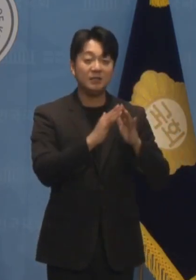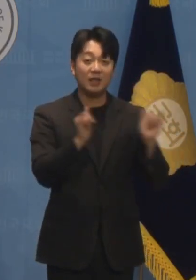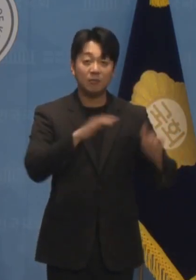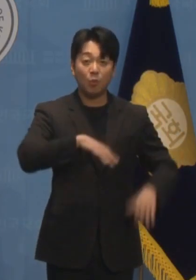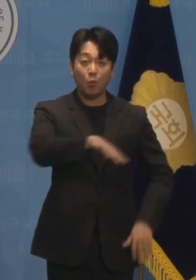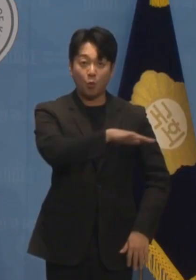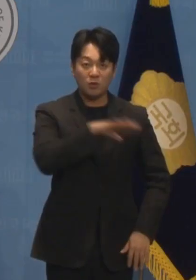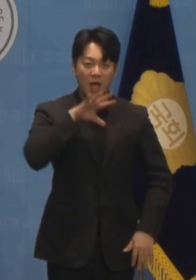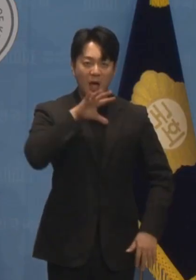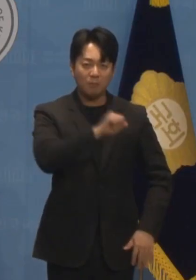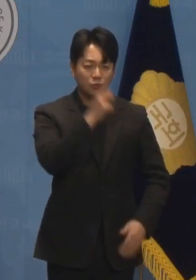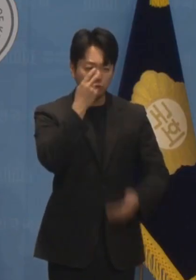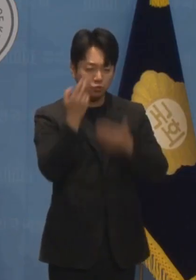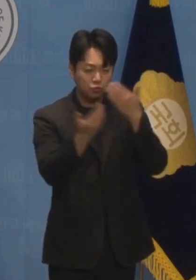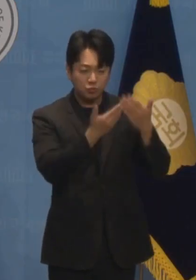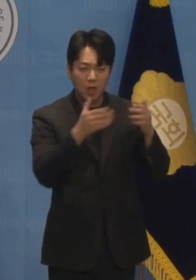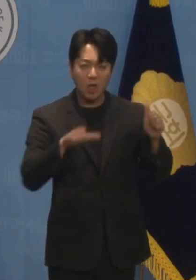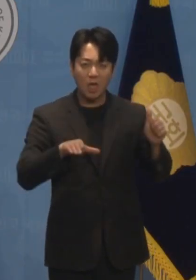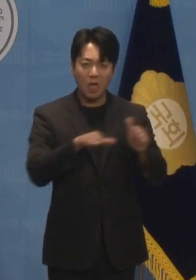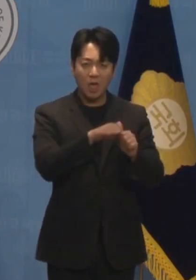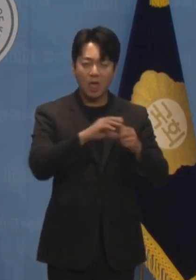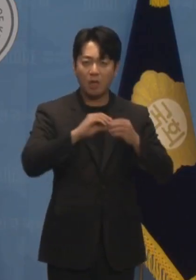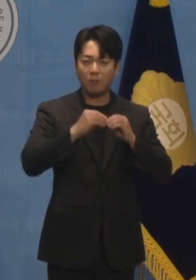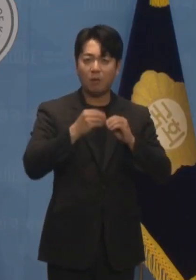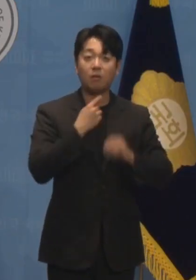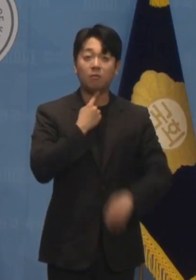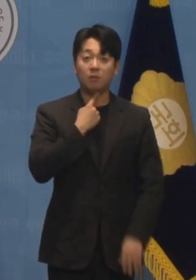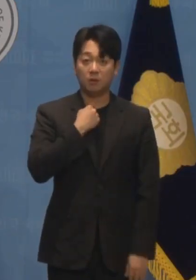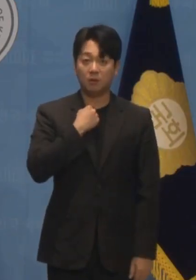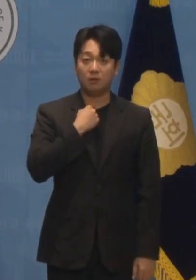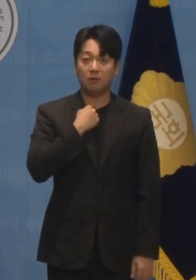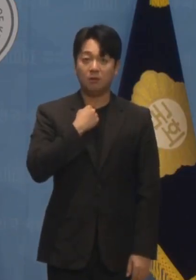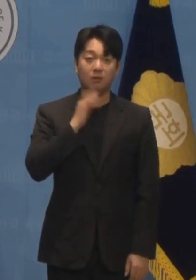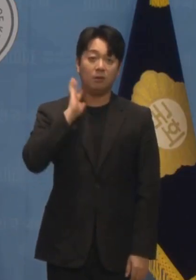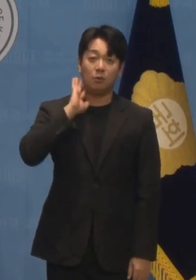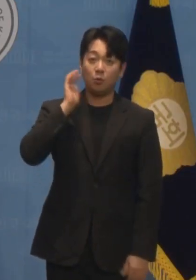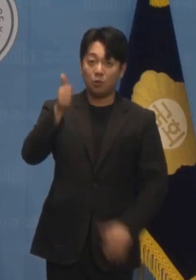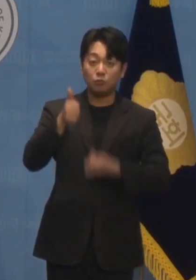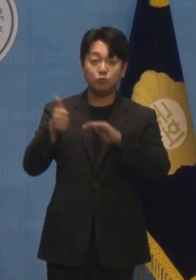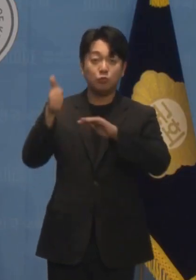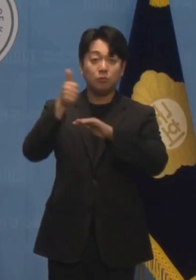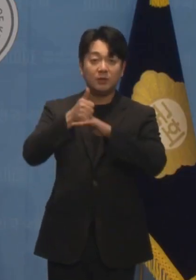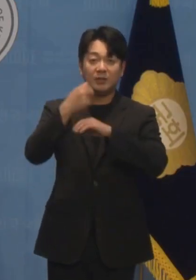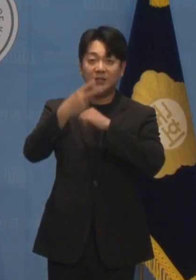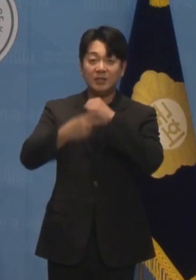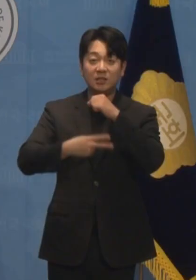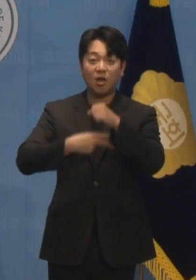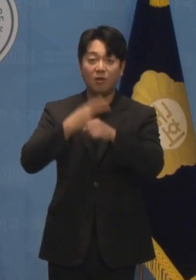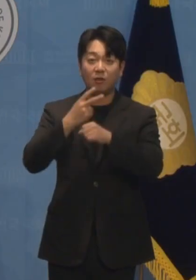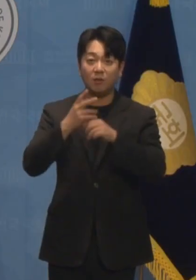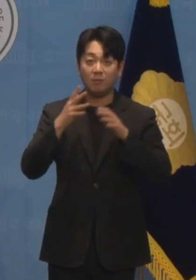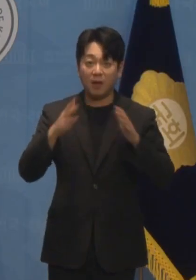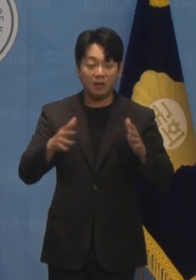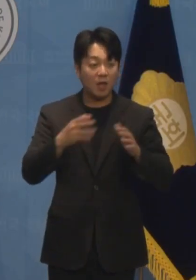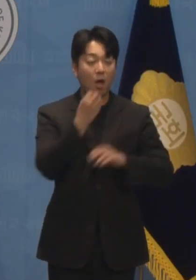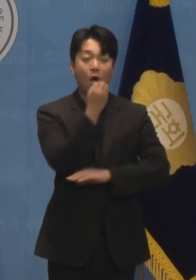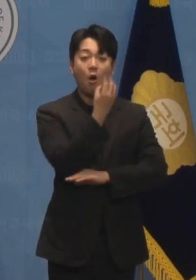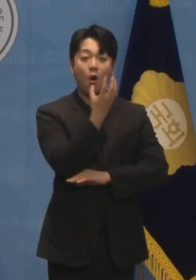탄압까지 자행했습니다. 윤석열 정부 출범 2년 만에 언론 자유